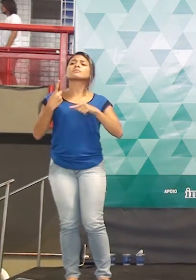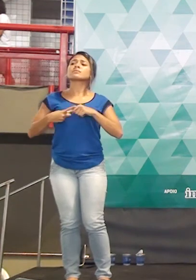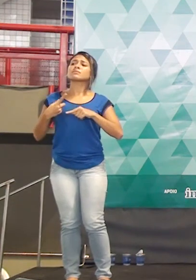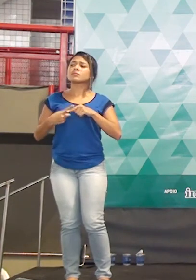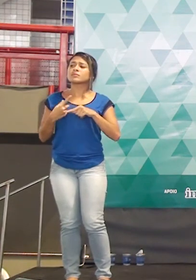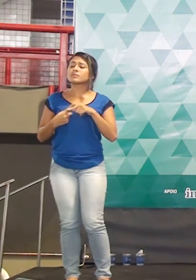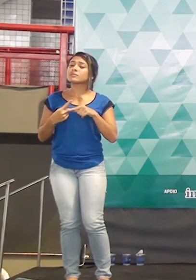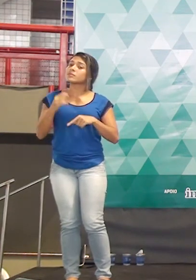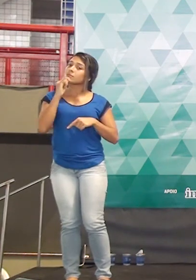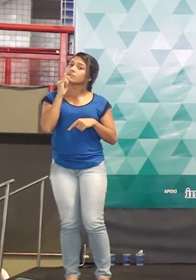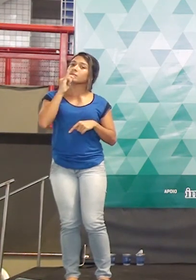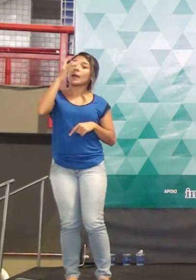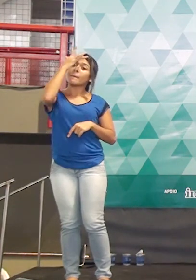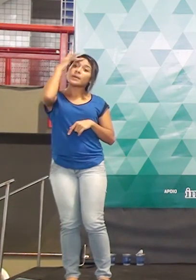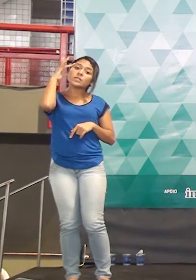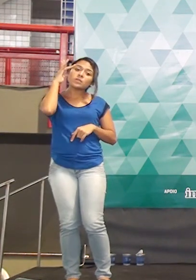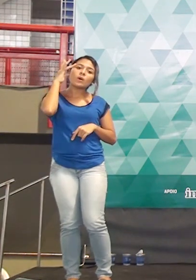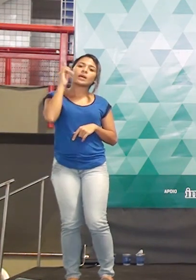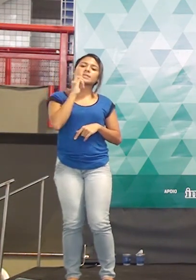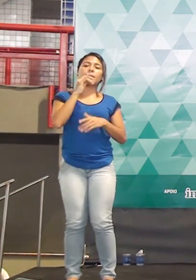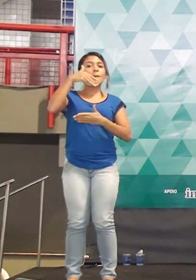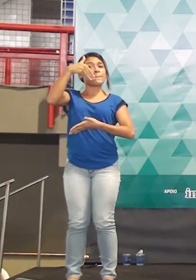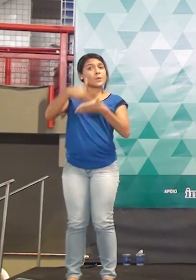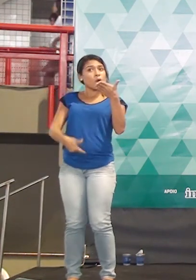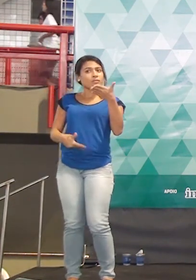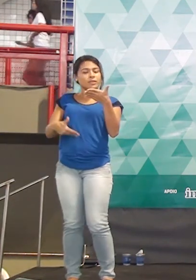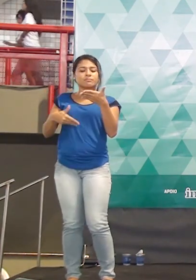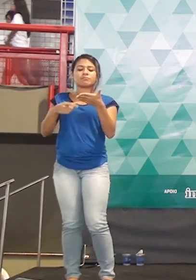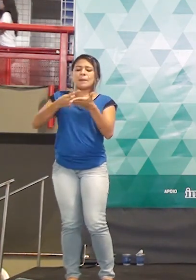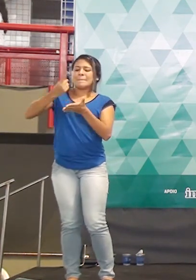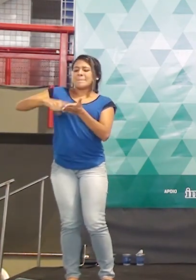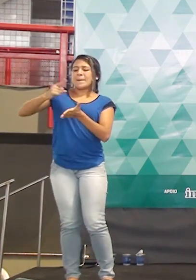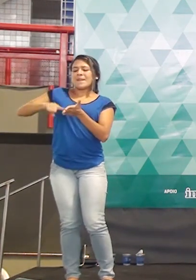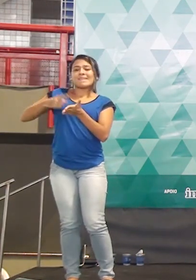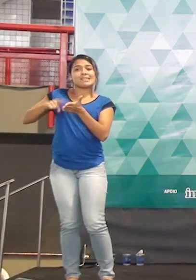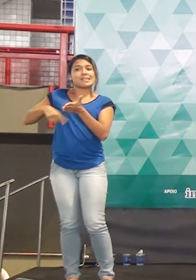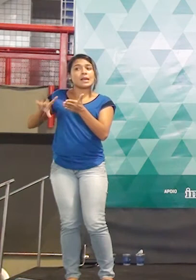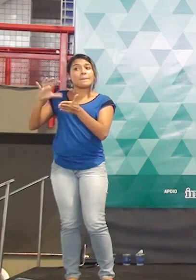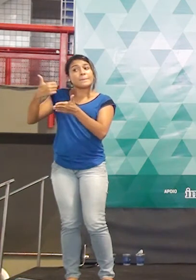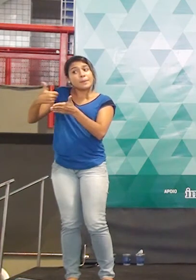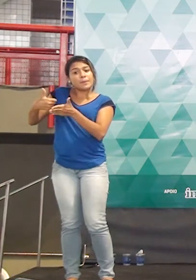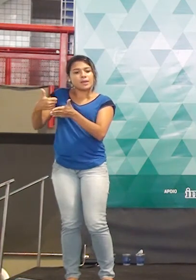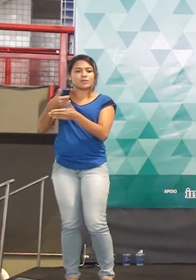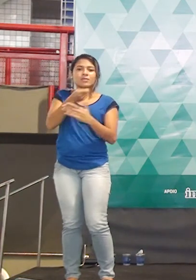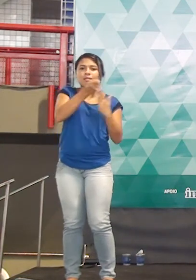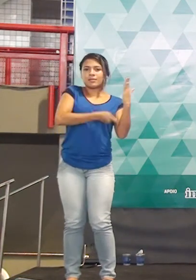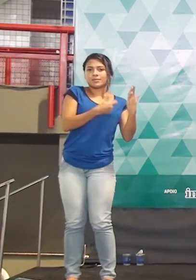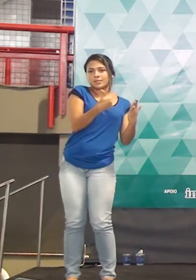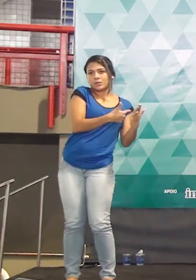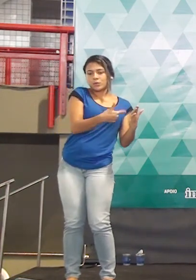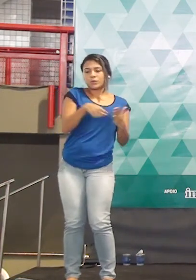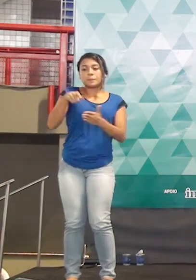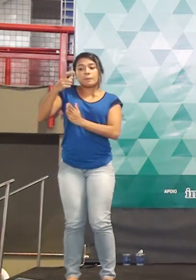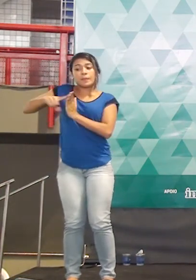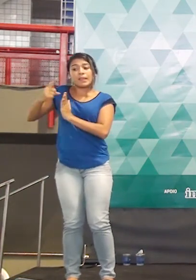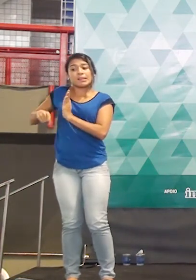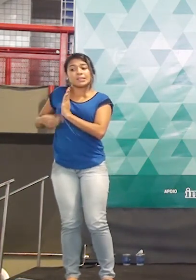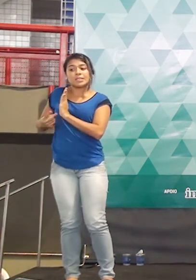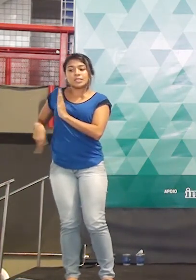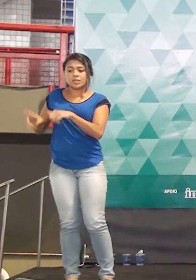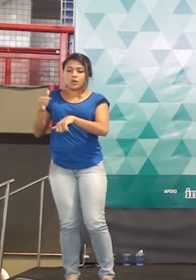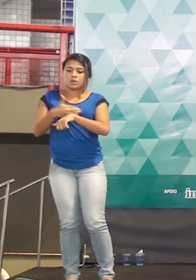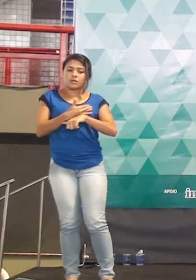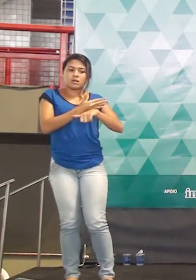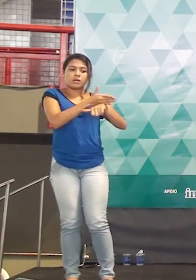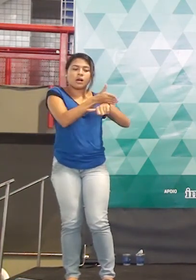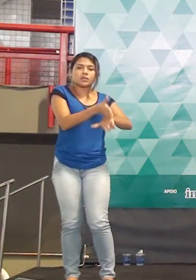fazer as provas primeiro, aí deixa para fazer a redação depois. O tempo já está passando e ele